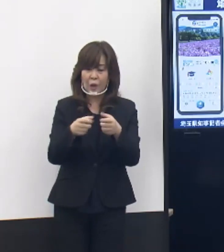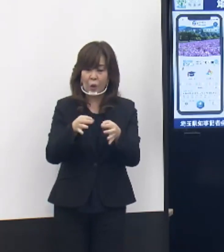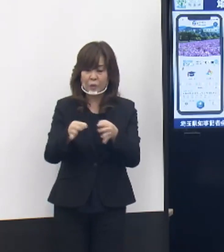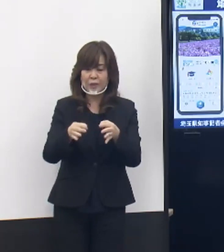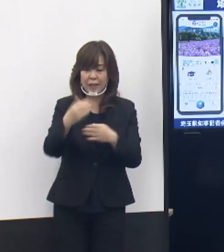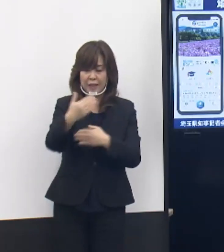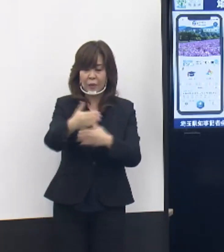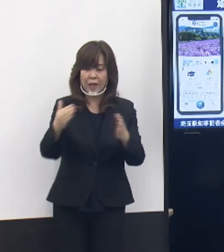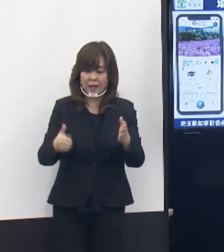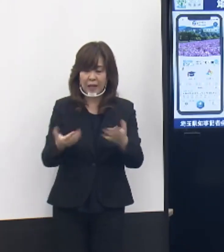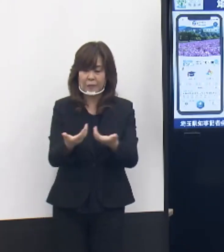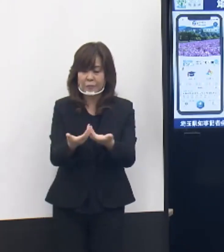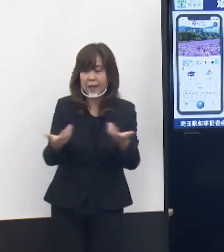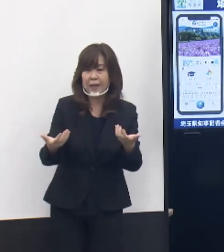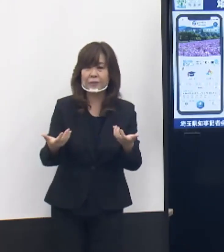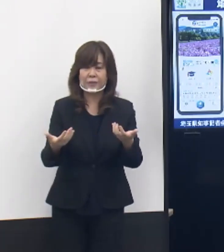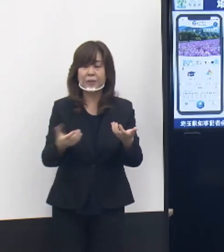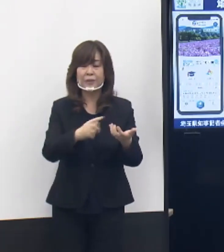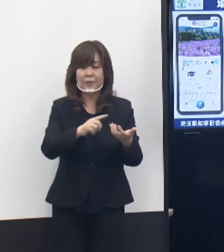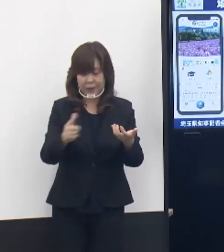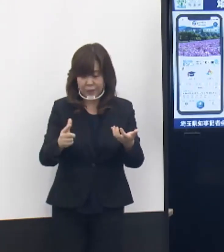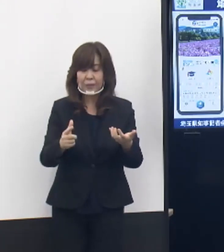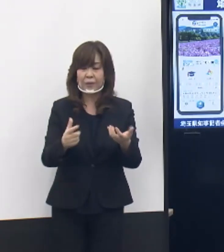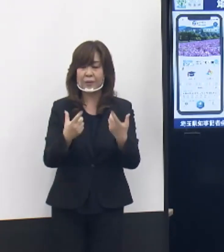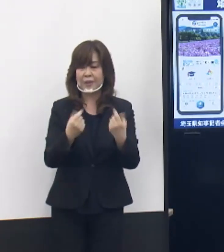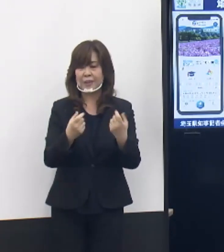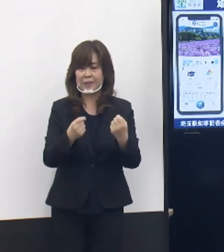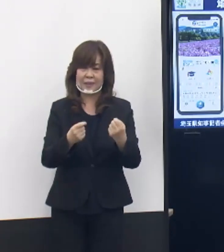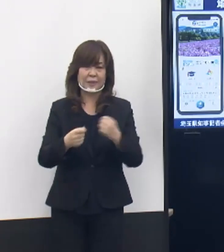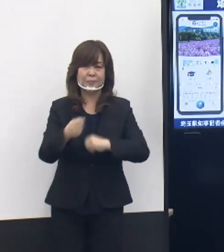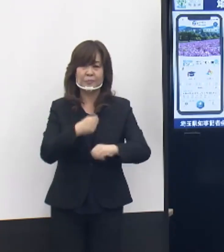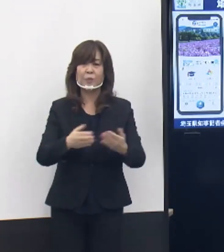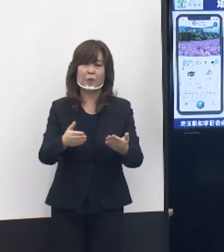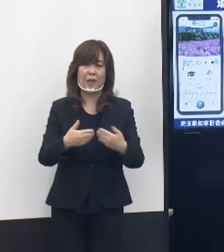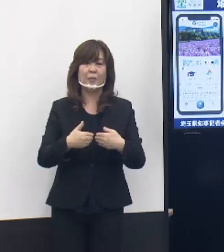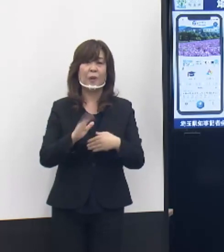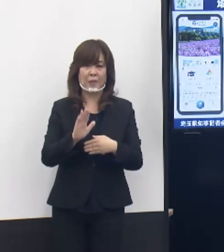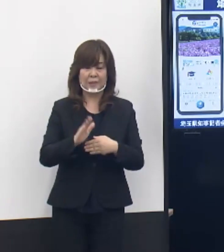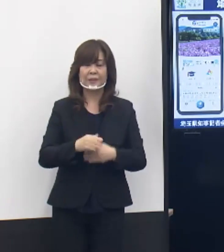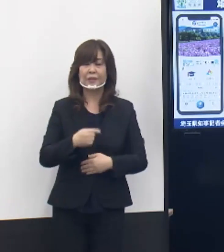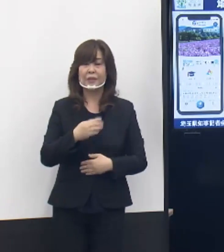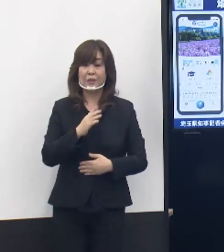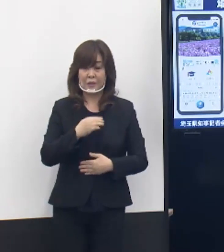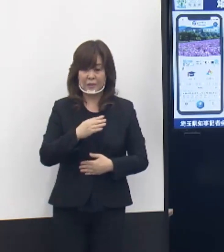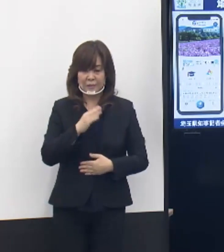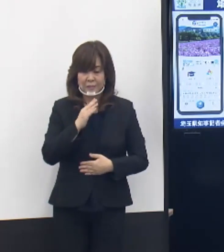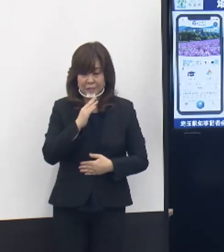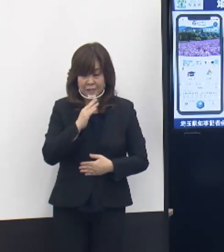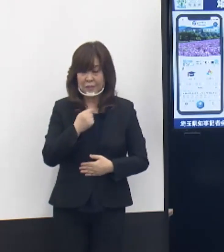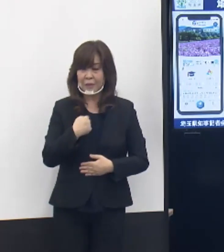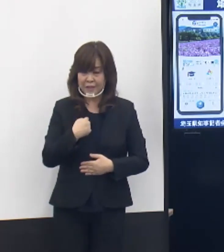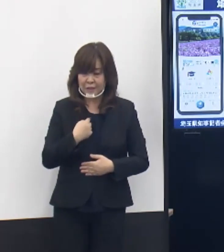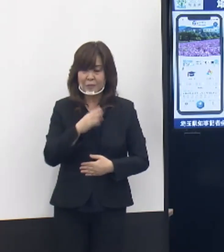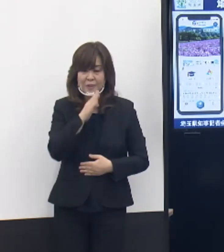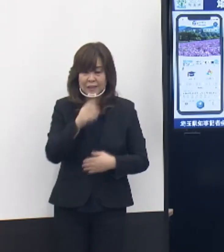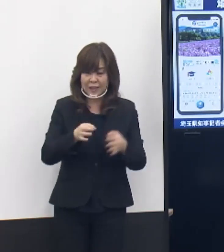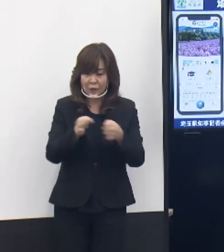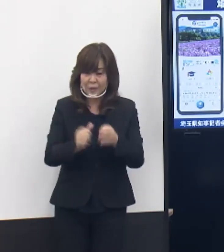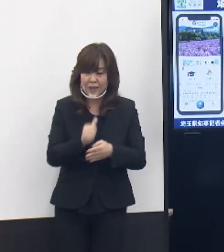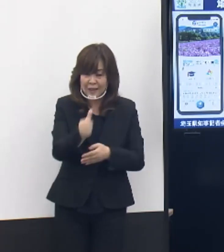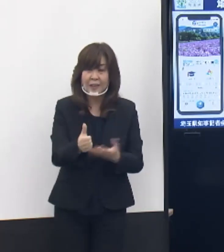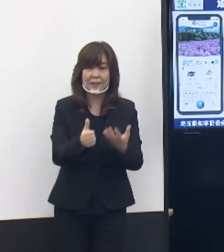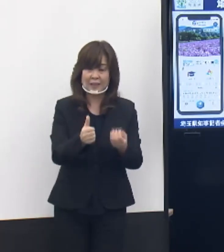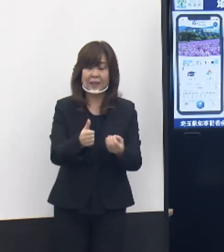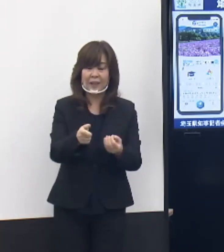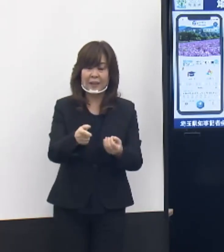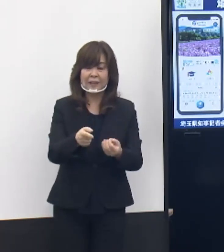できているという話をいただいており、私も実際に店舗を訪れましたけれども、接種証明などの作業につい